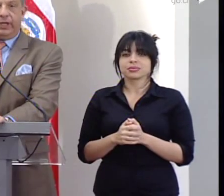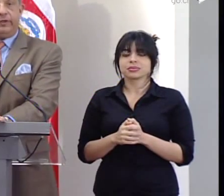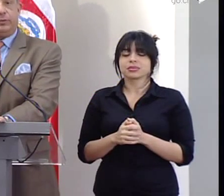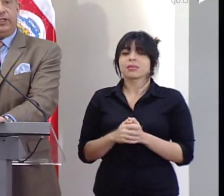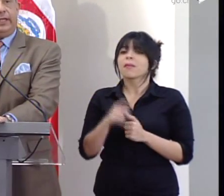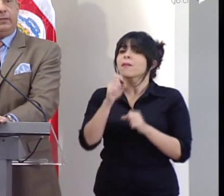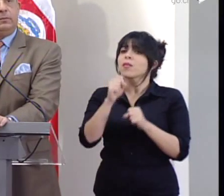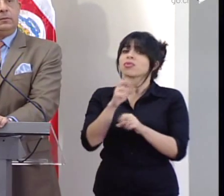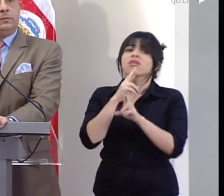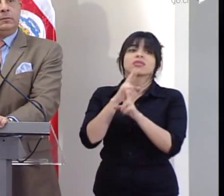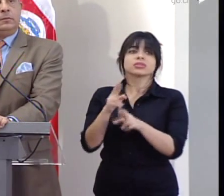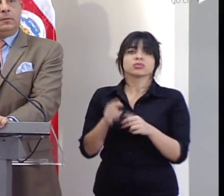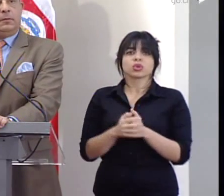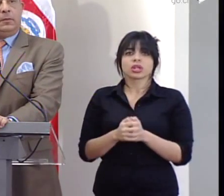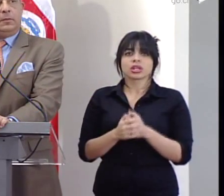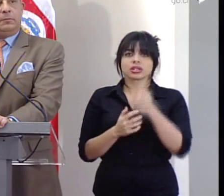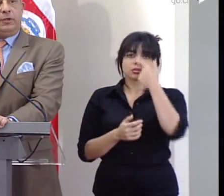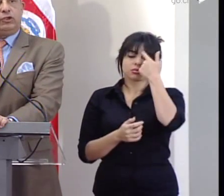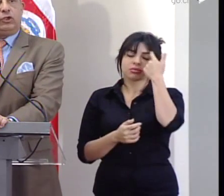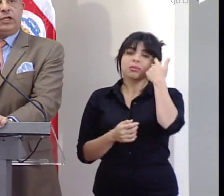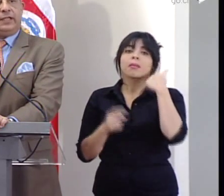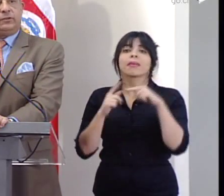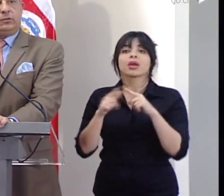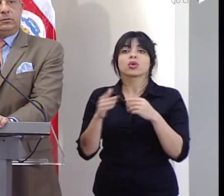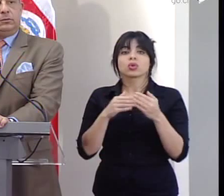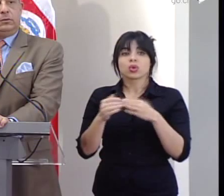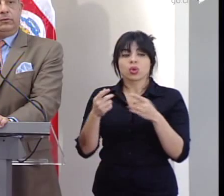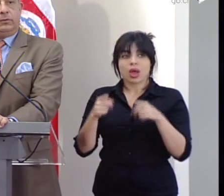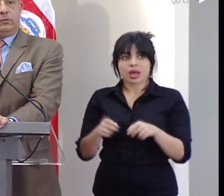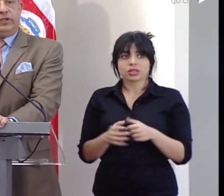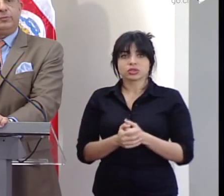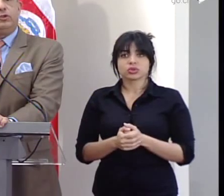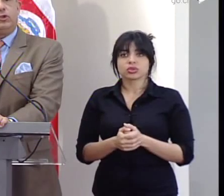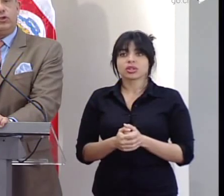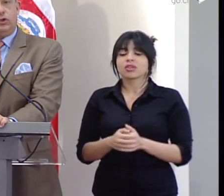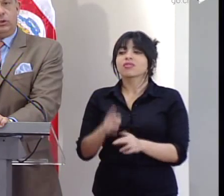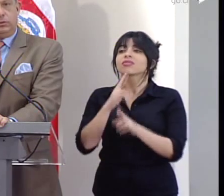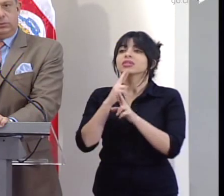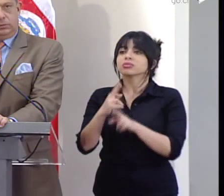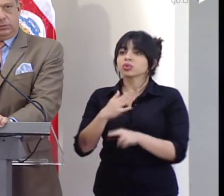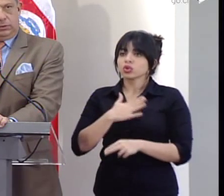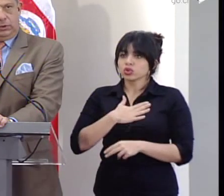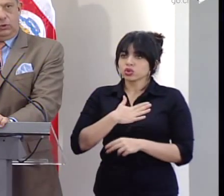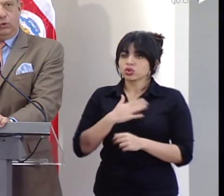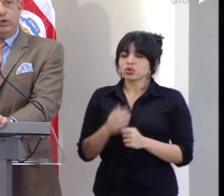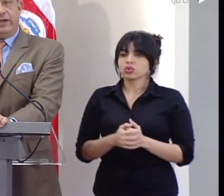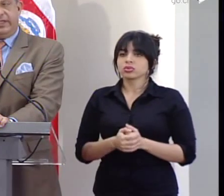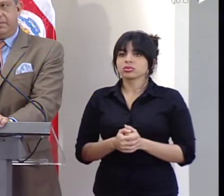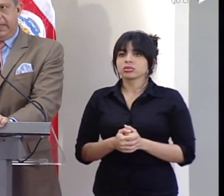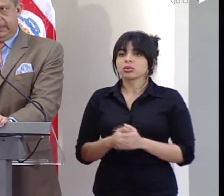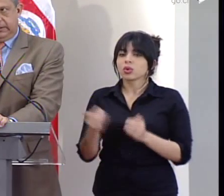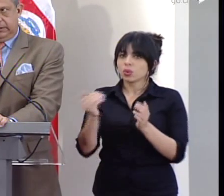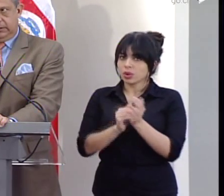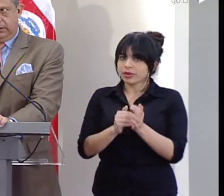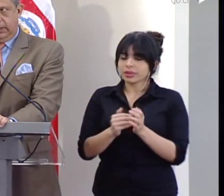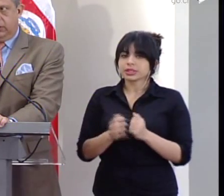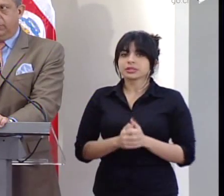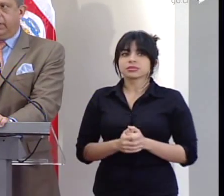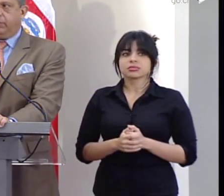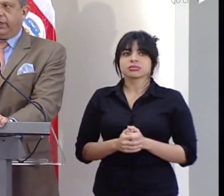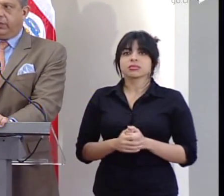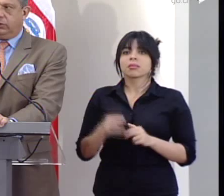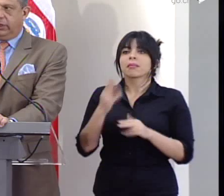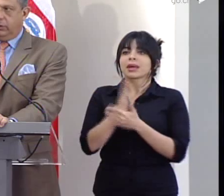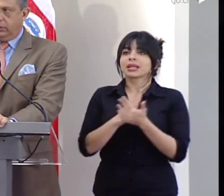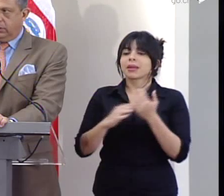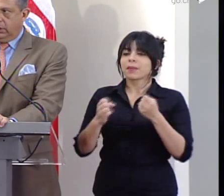Él podrá responder, pero en todo caso, respondo yo, una vez más, en nombre